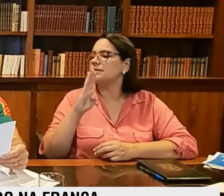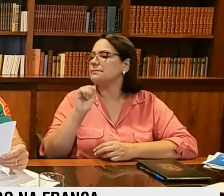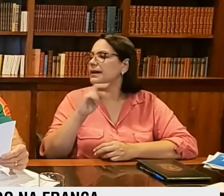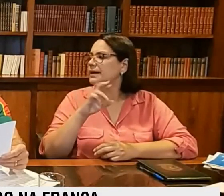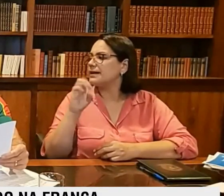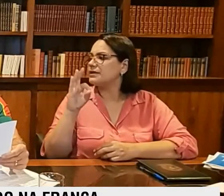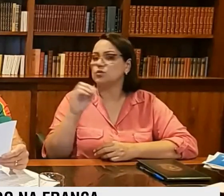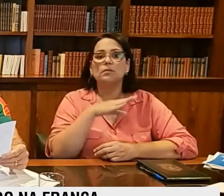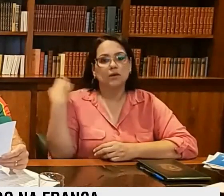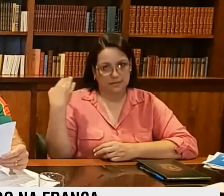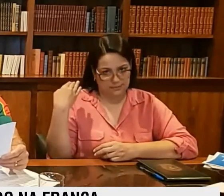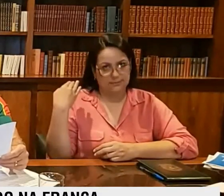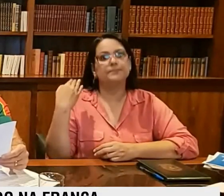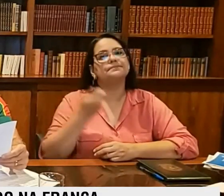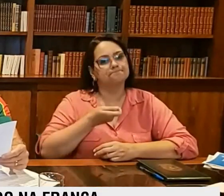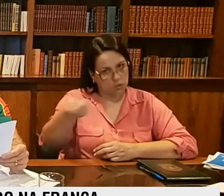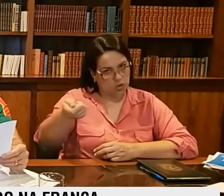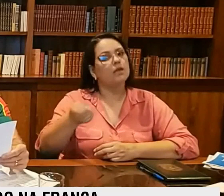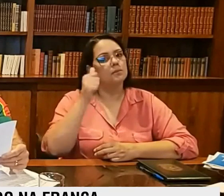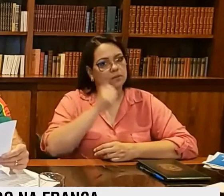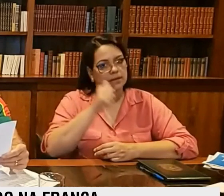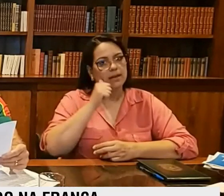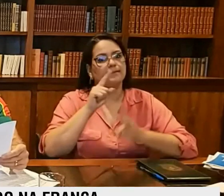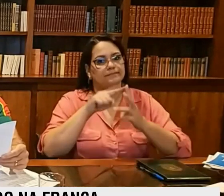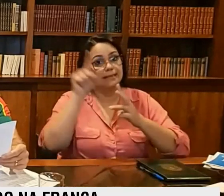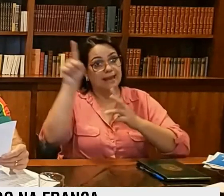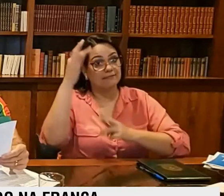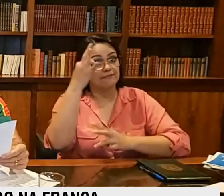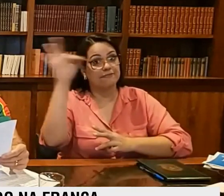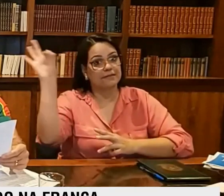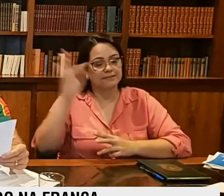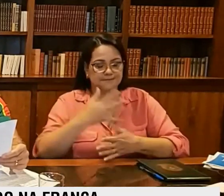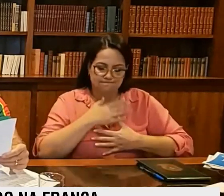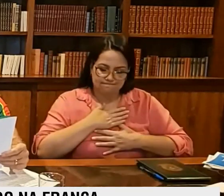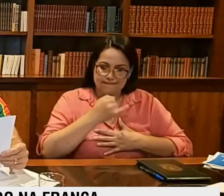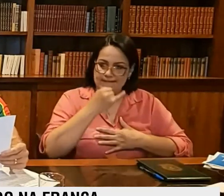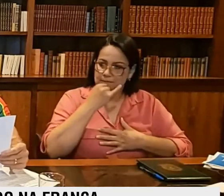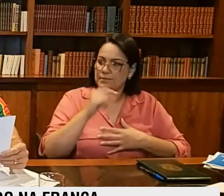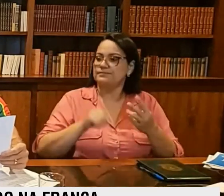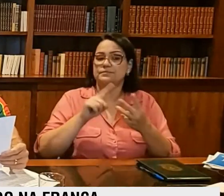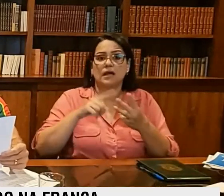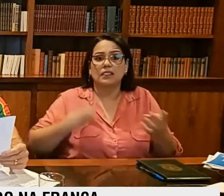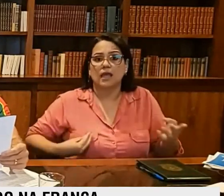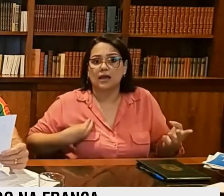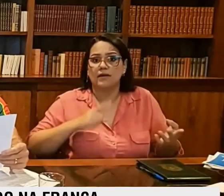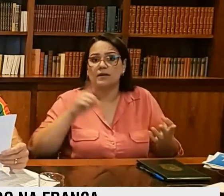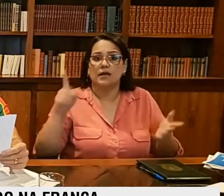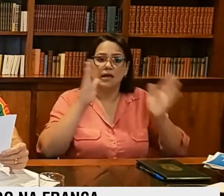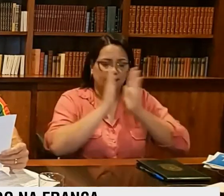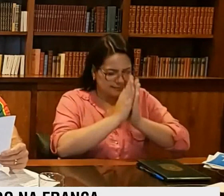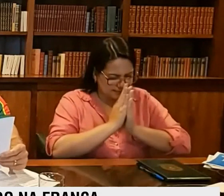Jair bolsonaro lamentou o ocorrido e disse que a cristofobia tem que ser combatida vamos lá